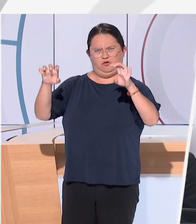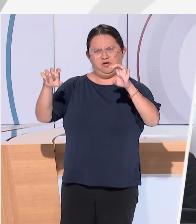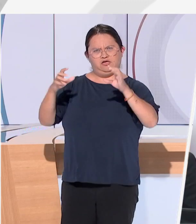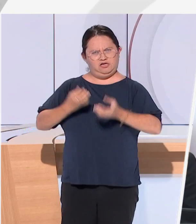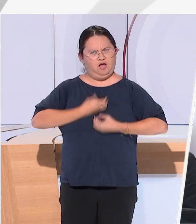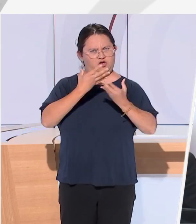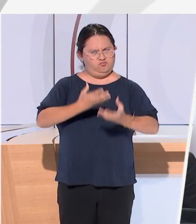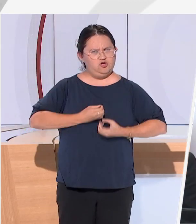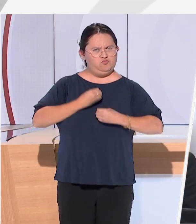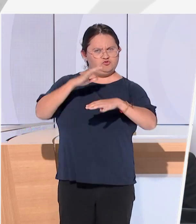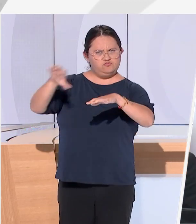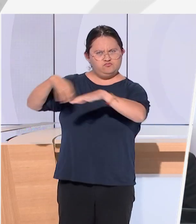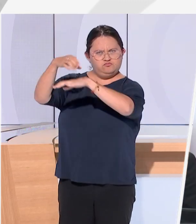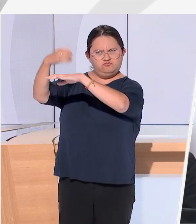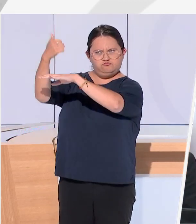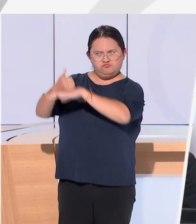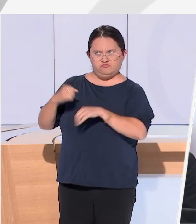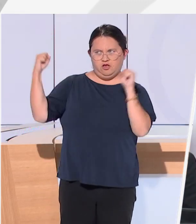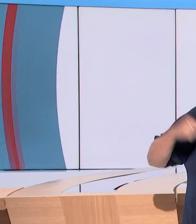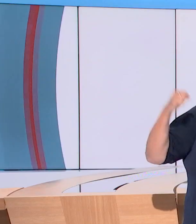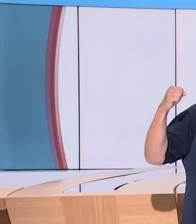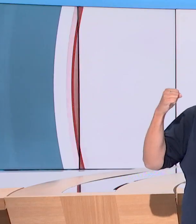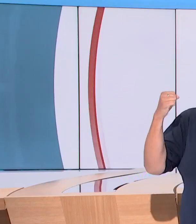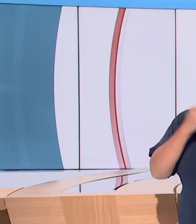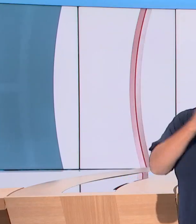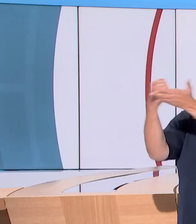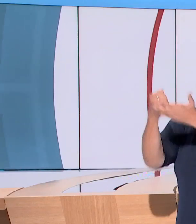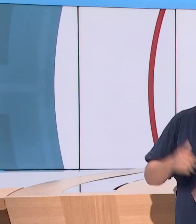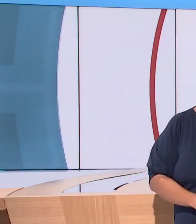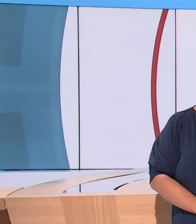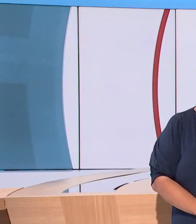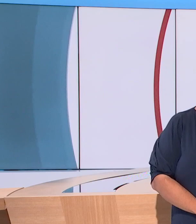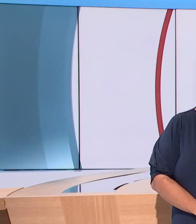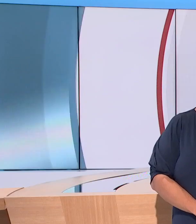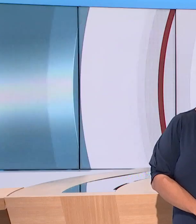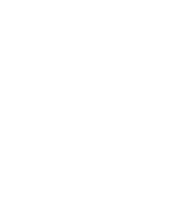Vienne. Que M. Ecuisen doit rester sur le territoire national.